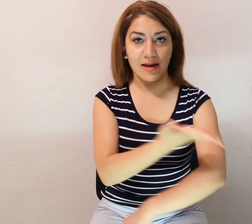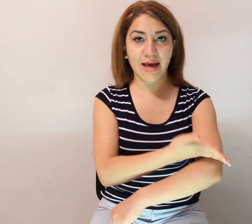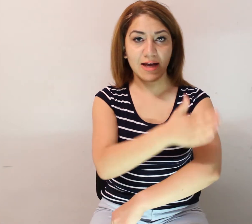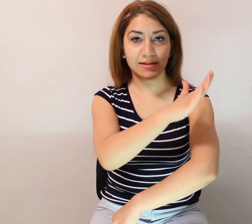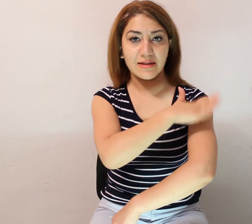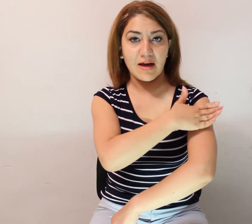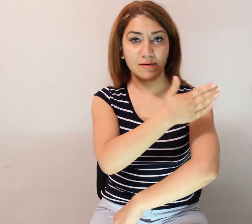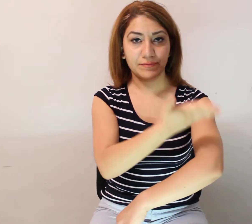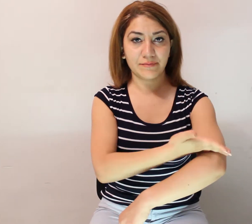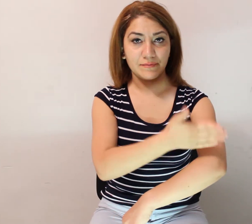Լեհաստան,